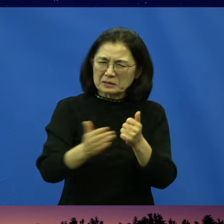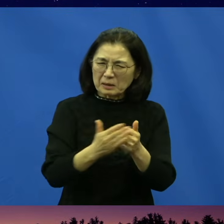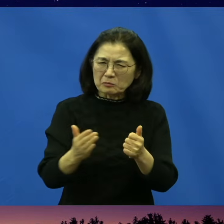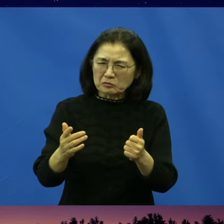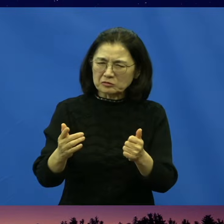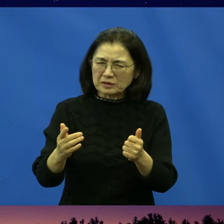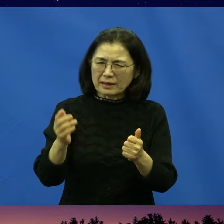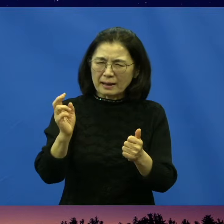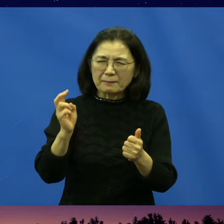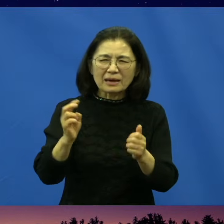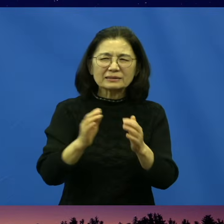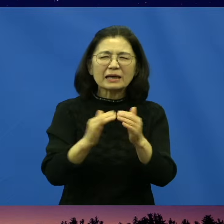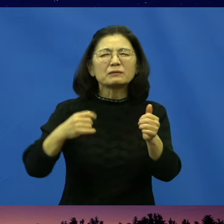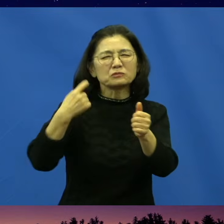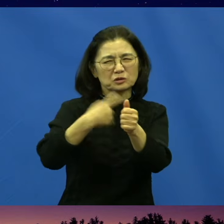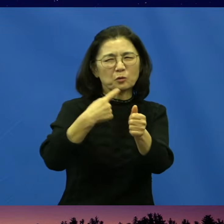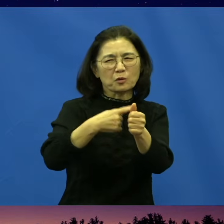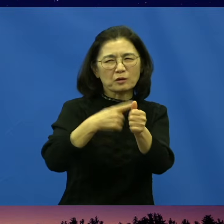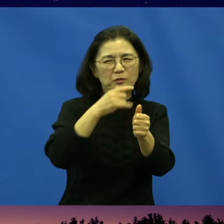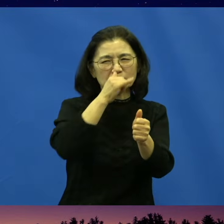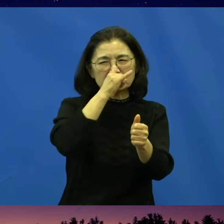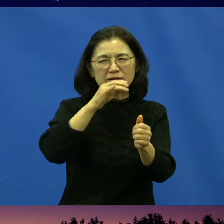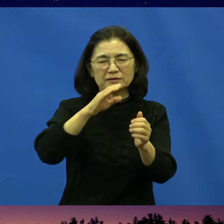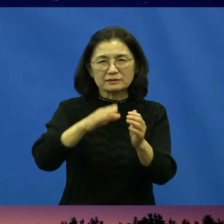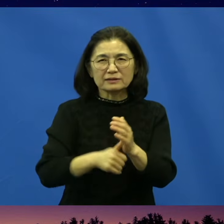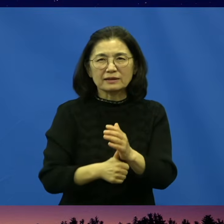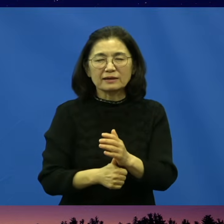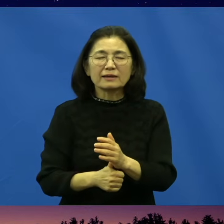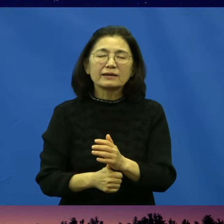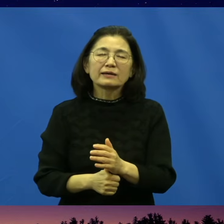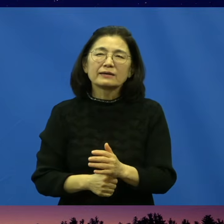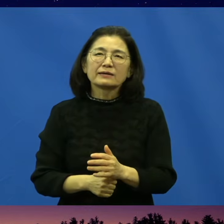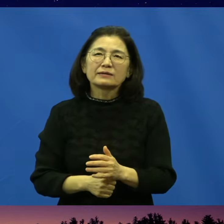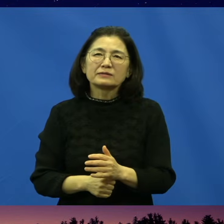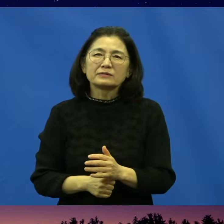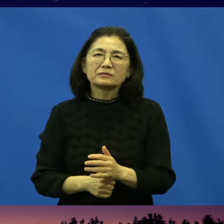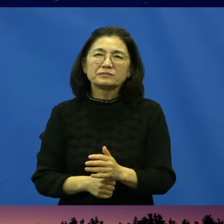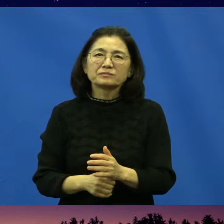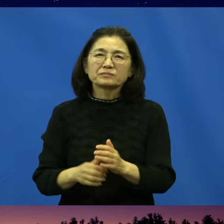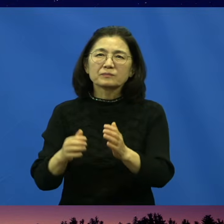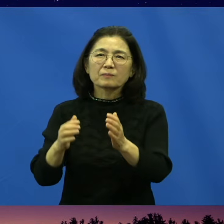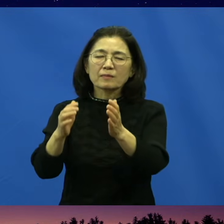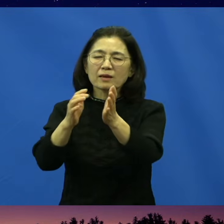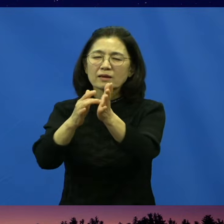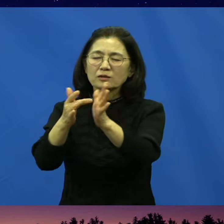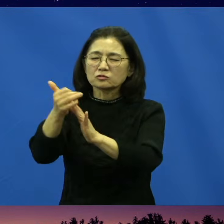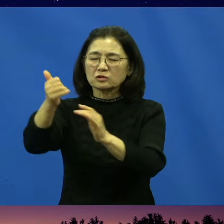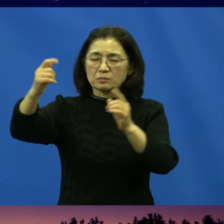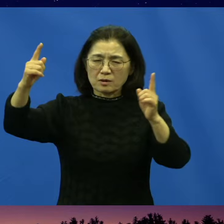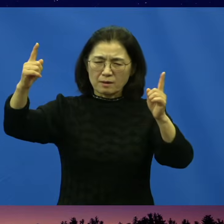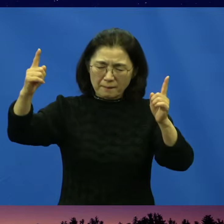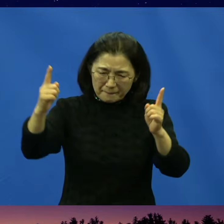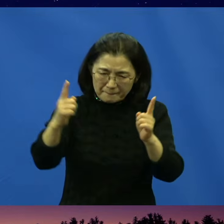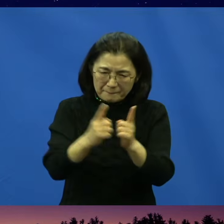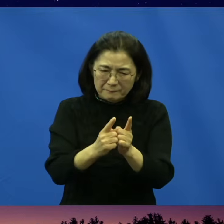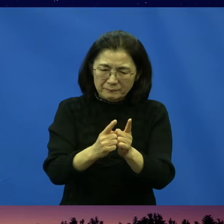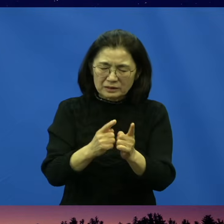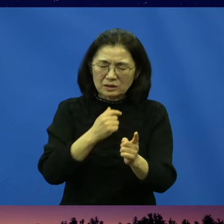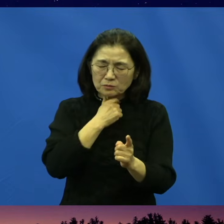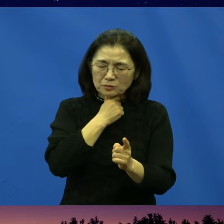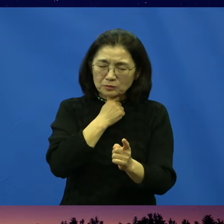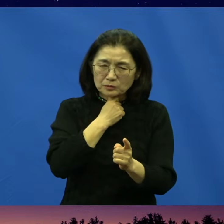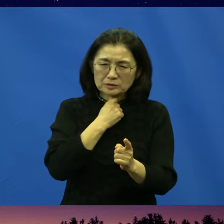이제 좀 내가 그분을 만나서 내 마음에 이 해방을 누리고 싶은데 한마디